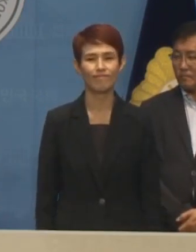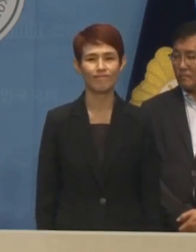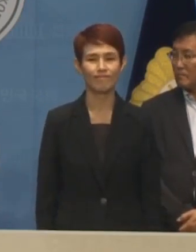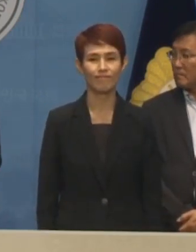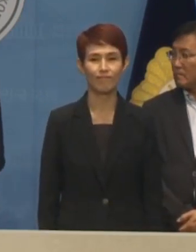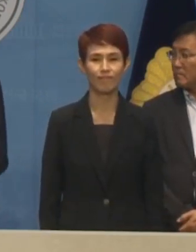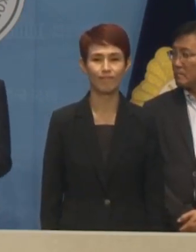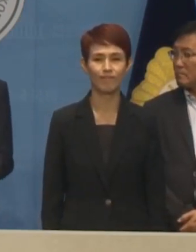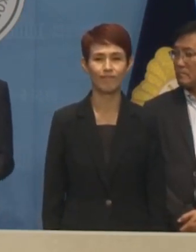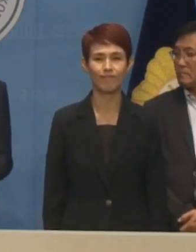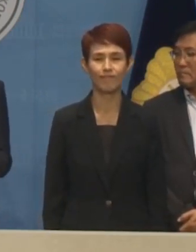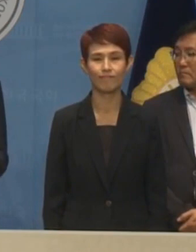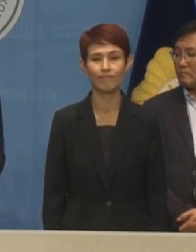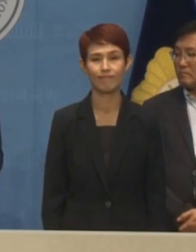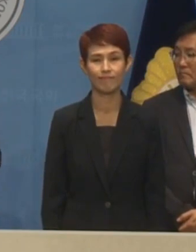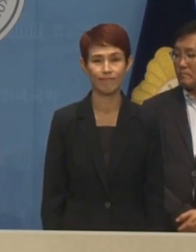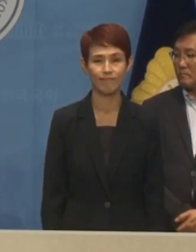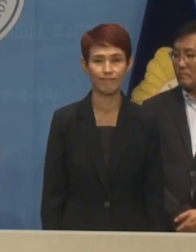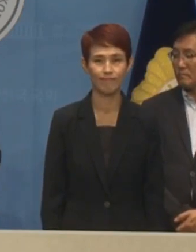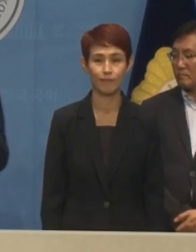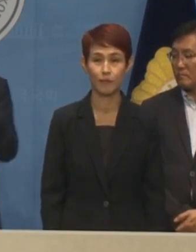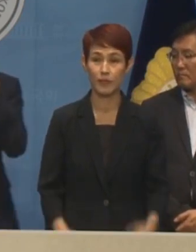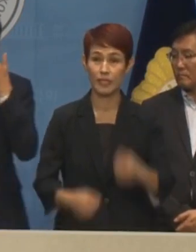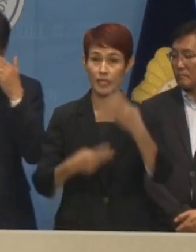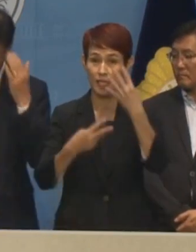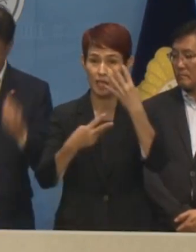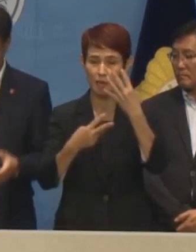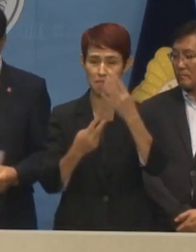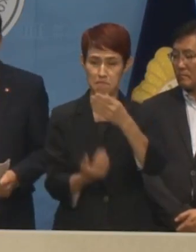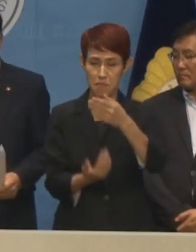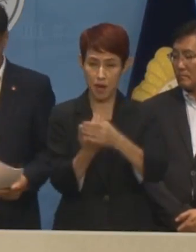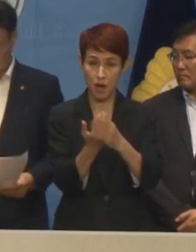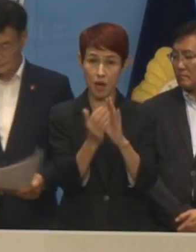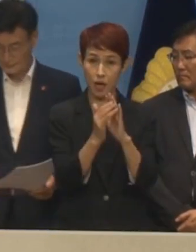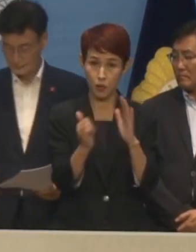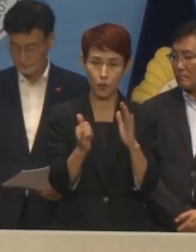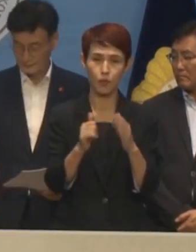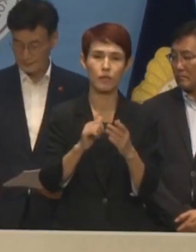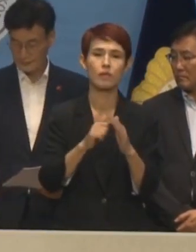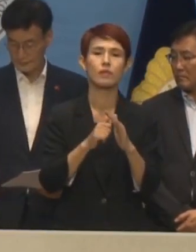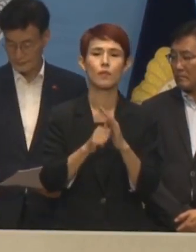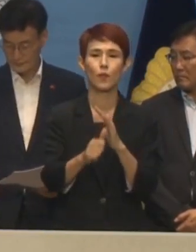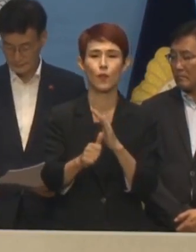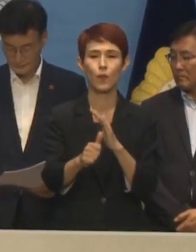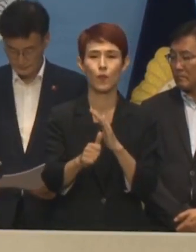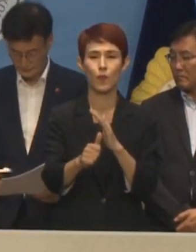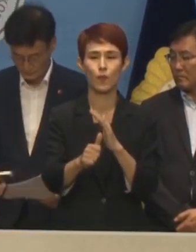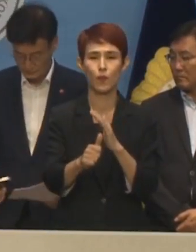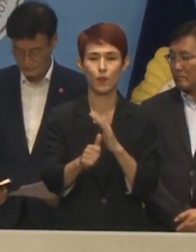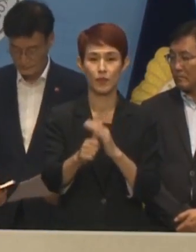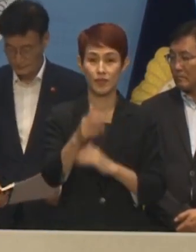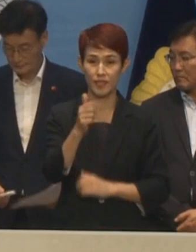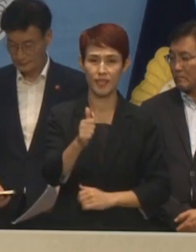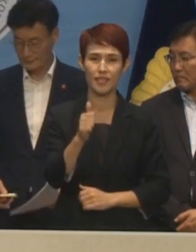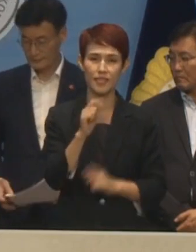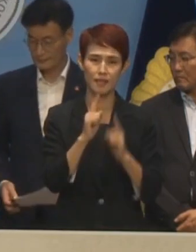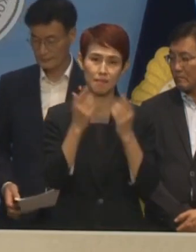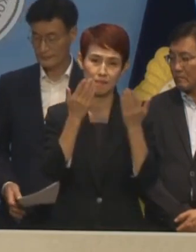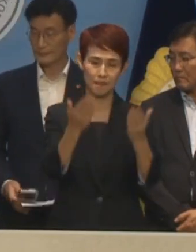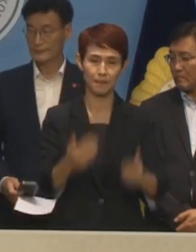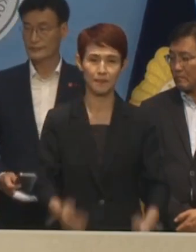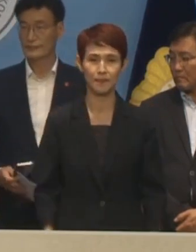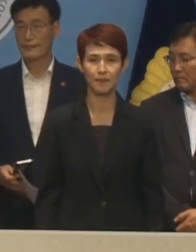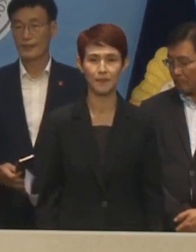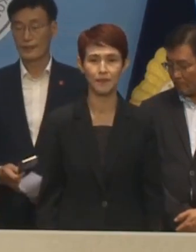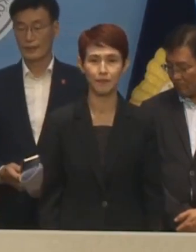예, 다음은 제주 4.3 유족을 대표해서 유족회 김창범 회장님의 인사 말씀을 잠시 듣겠습니다.